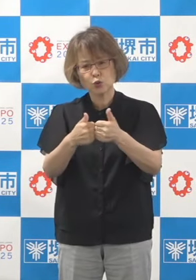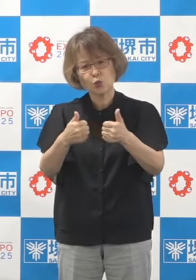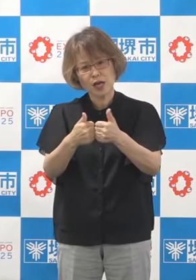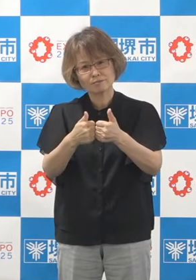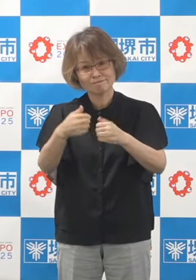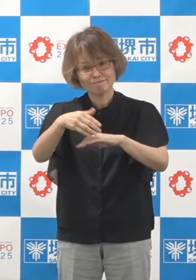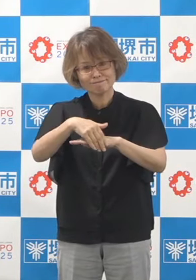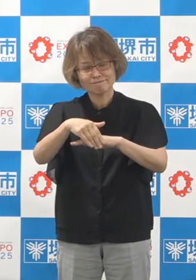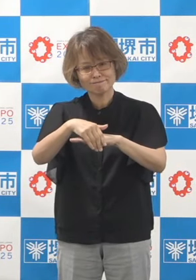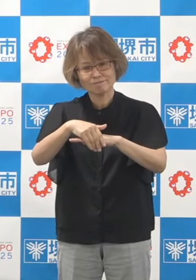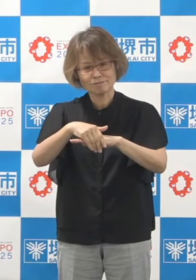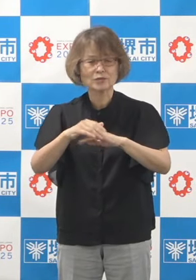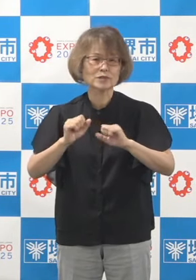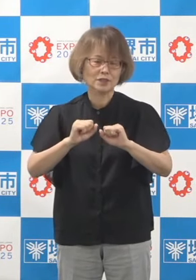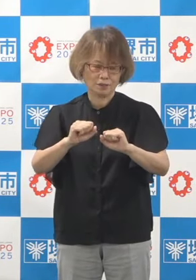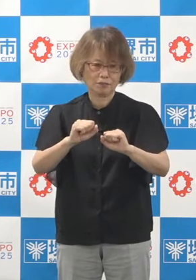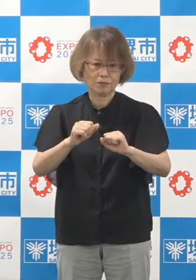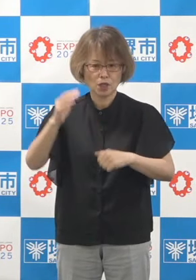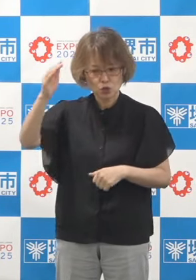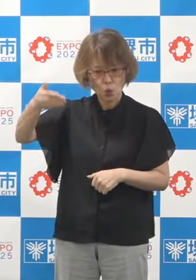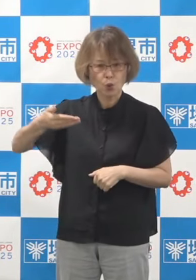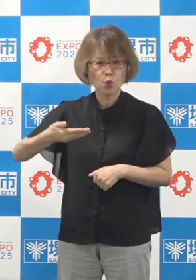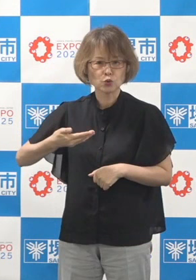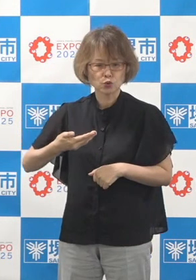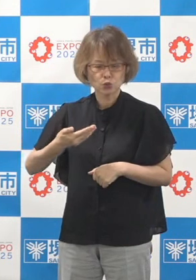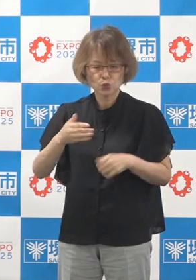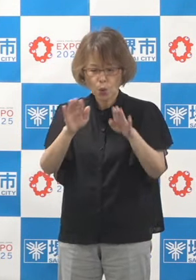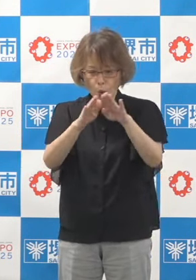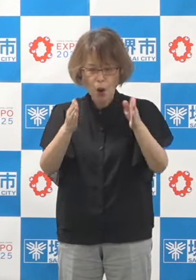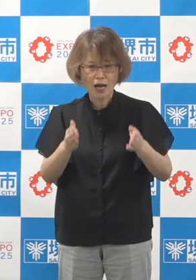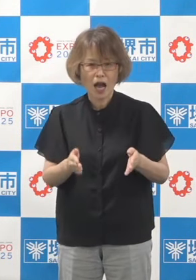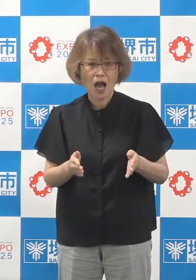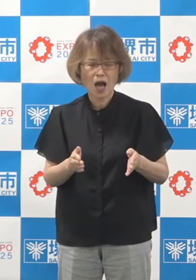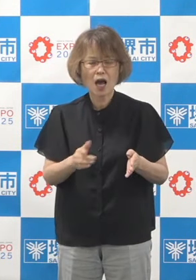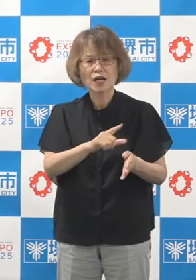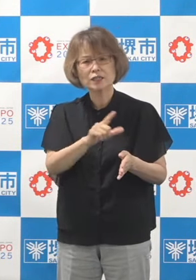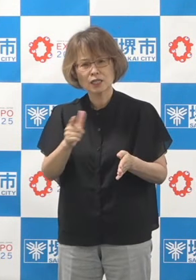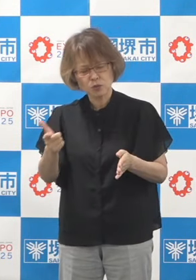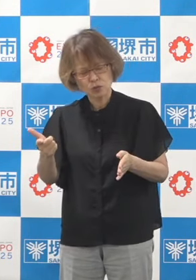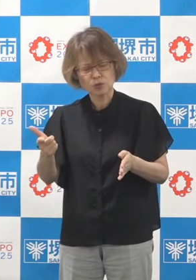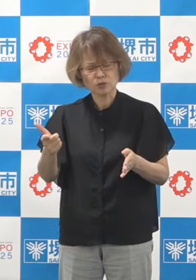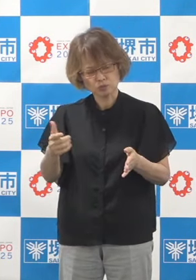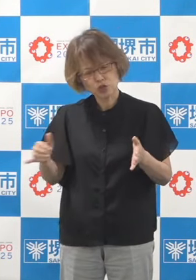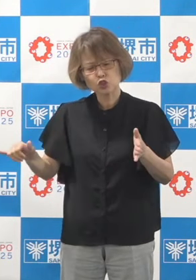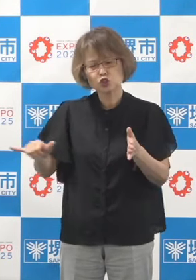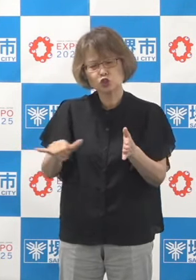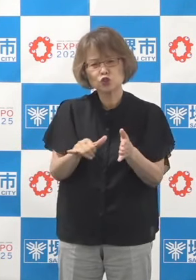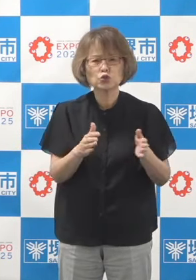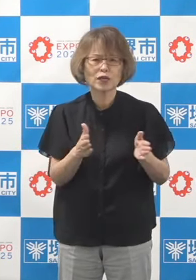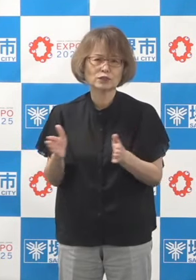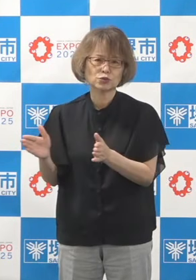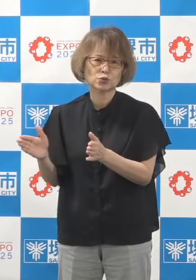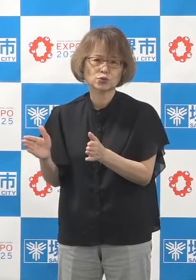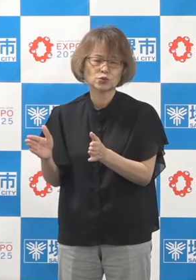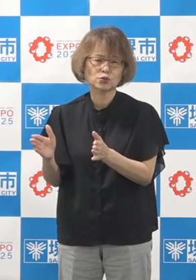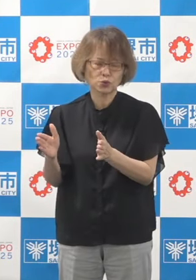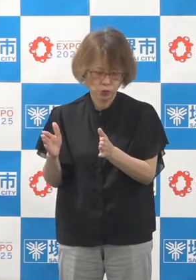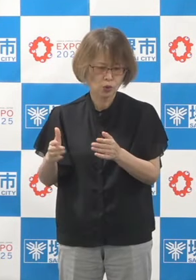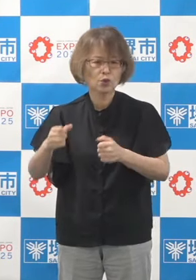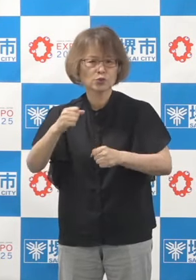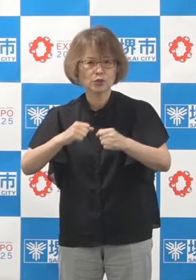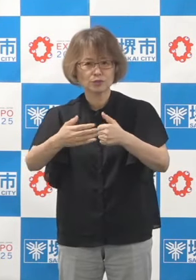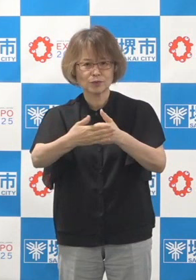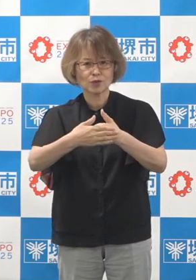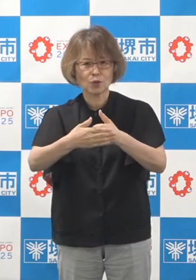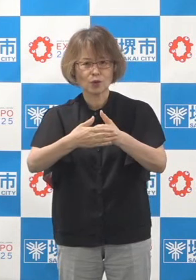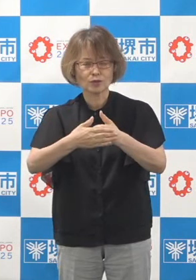能を生かしまして、相続やお墓のことなど高齢者のこれからを考える終活の取り組みにもご協力をい